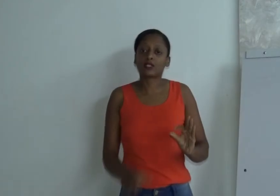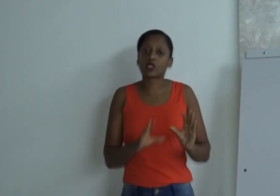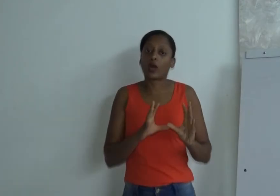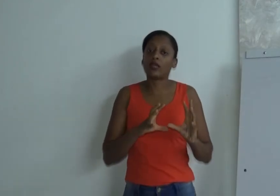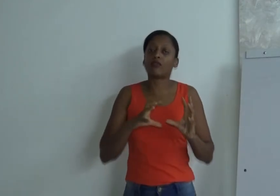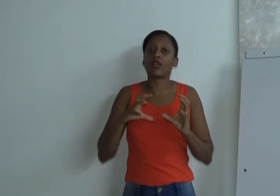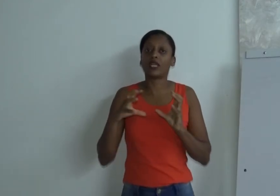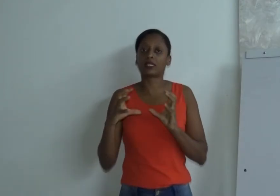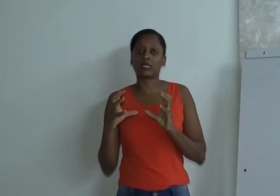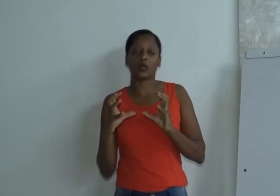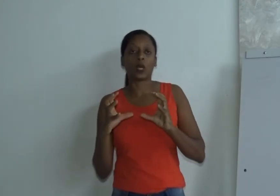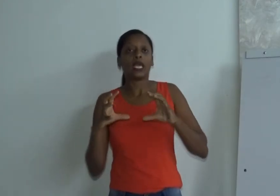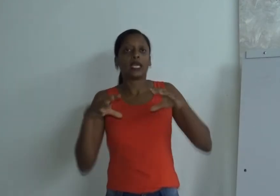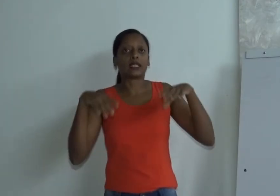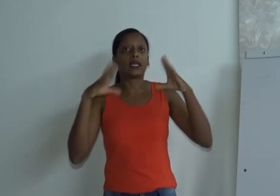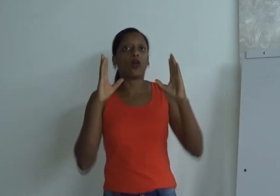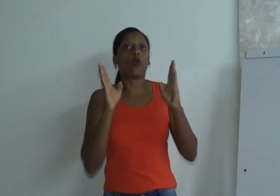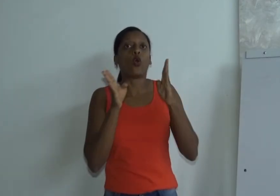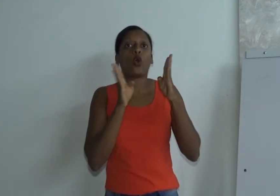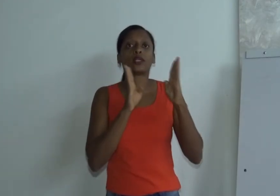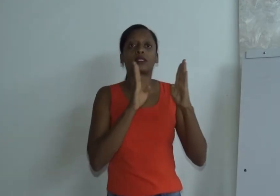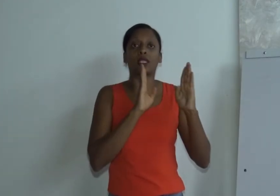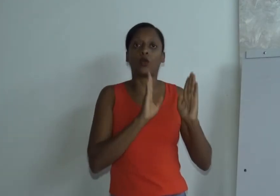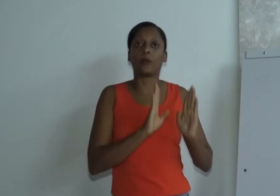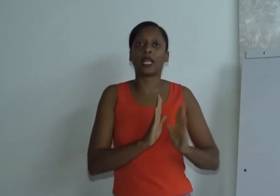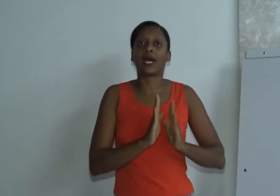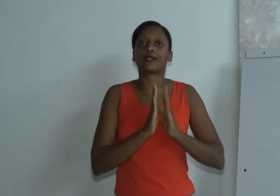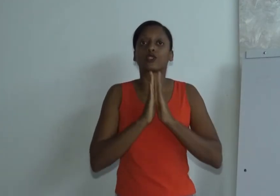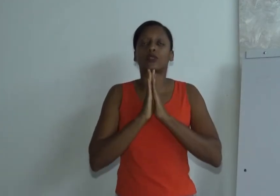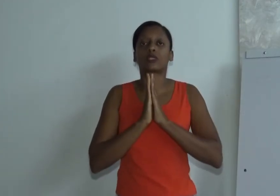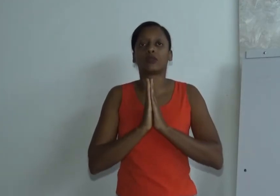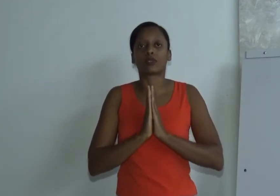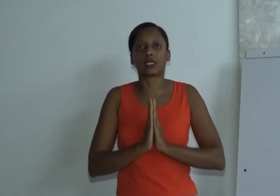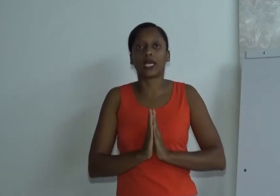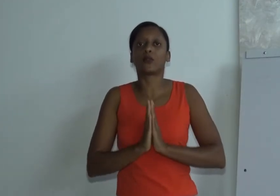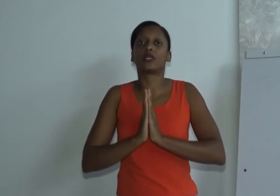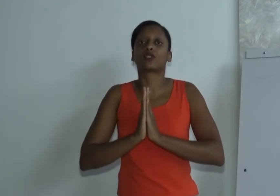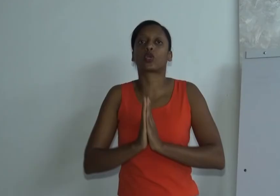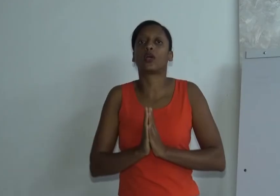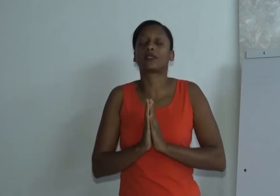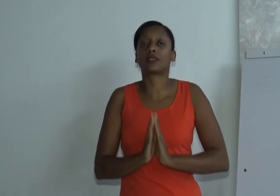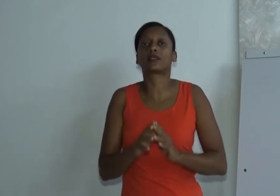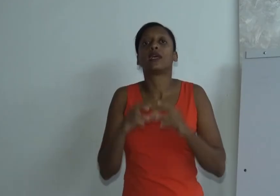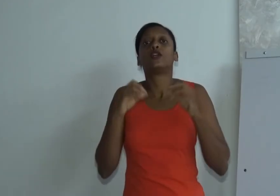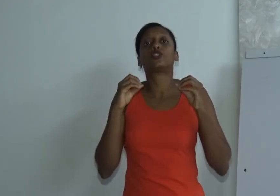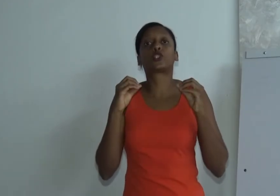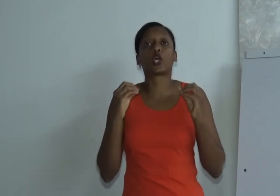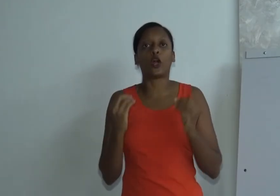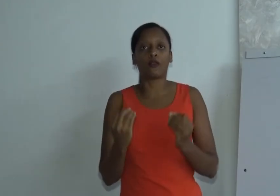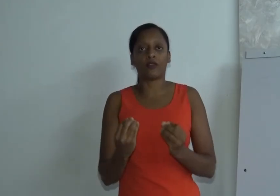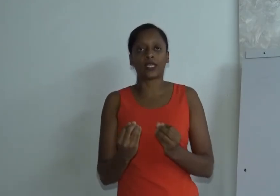só envelheceu. Então, osteoblastos são células ósseas